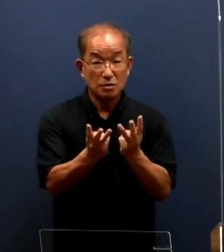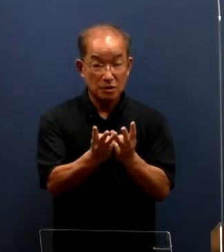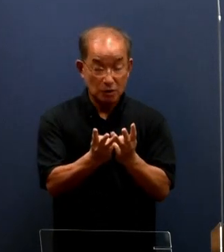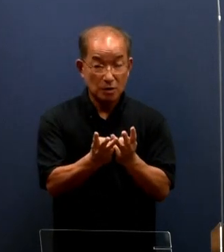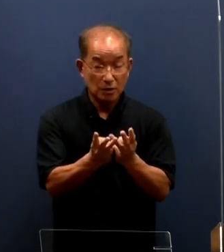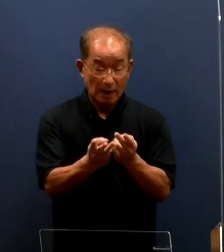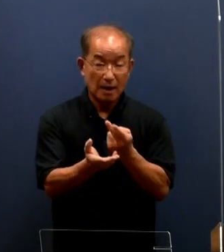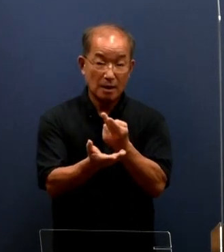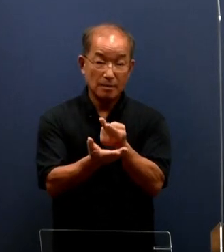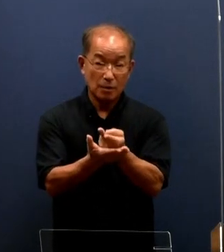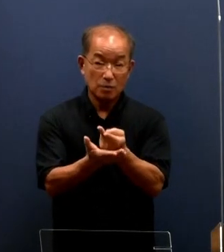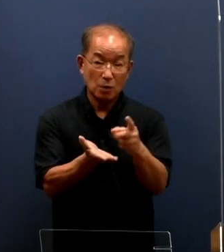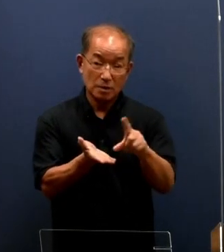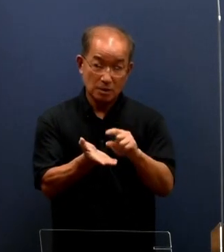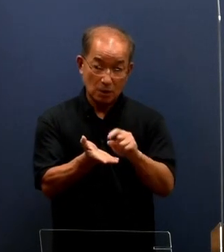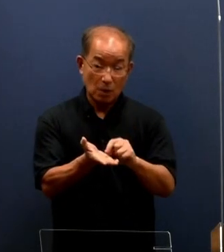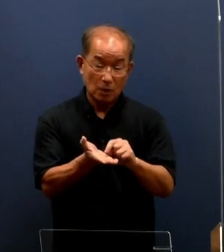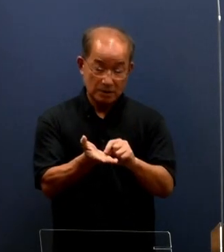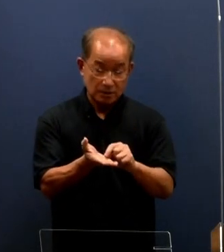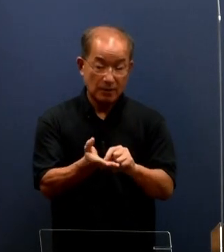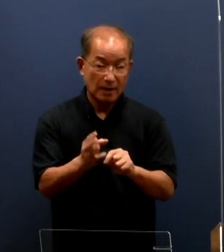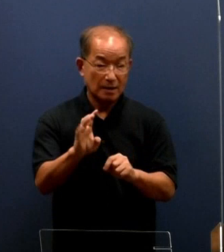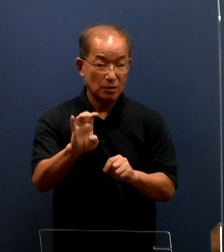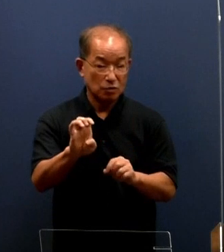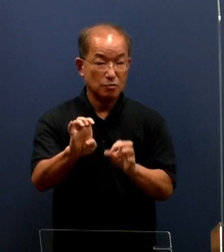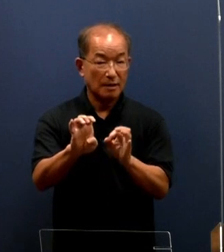が 40% ぐらいで、